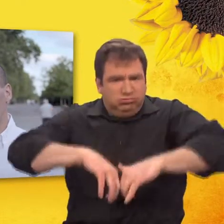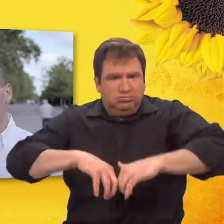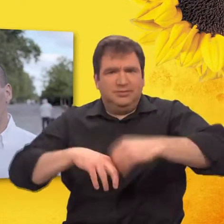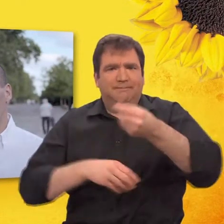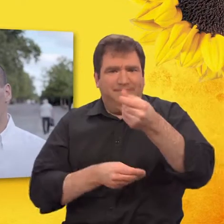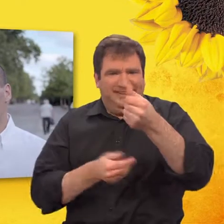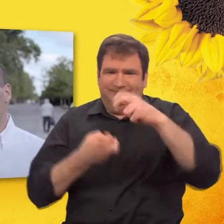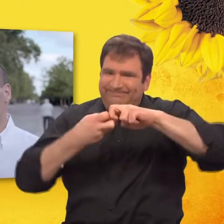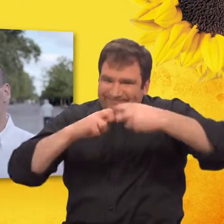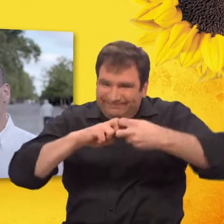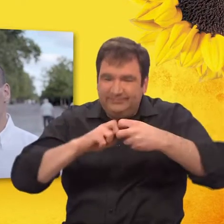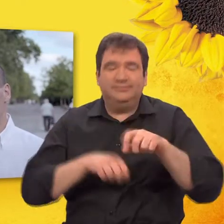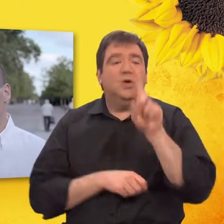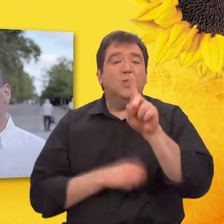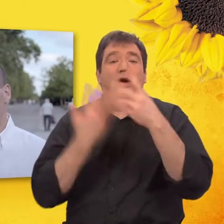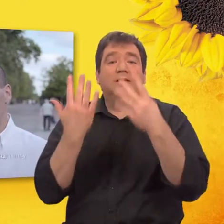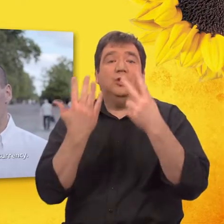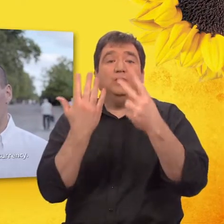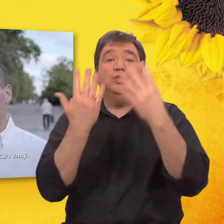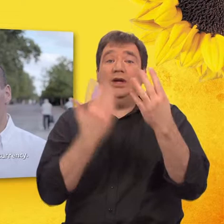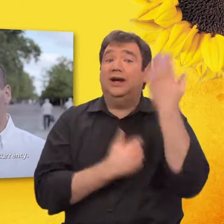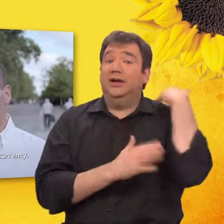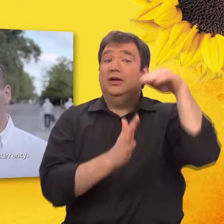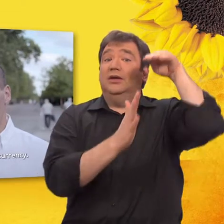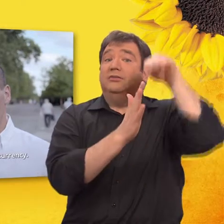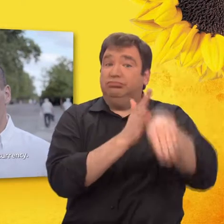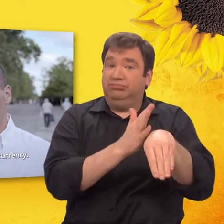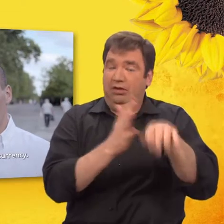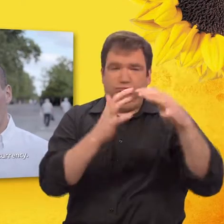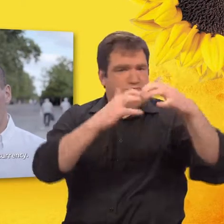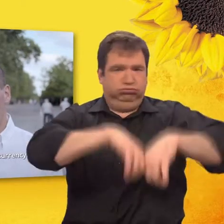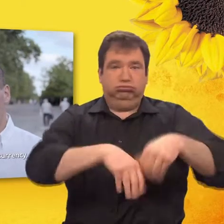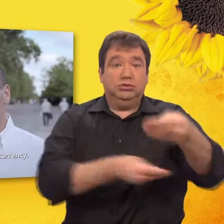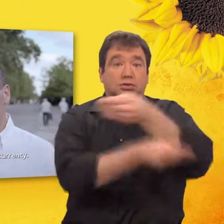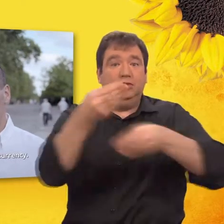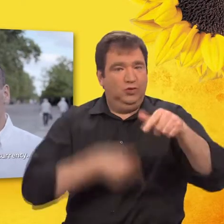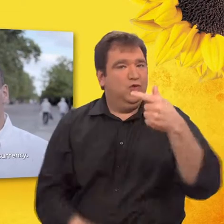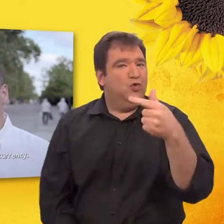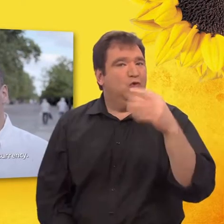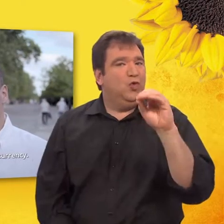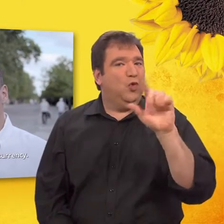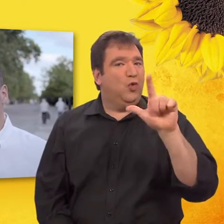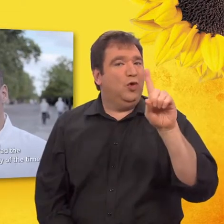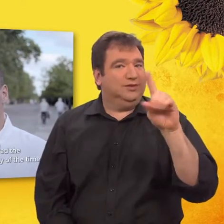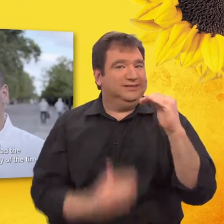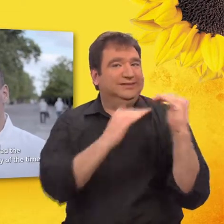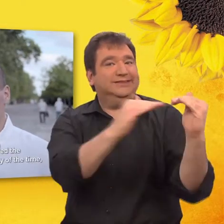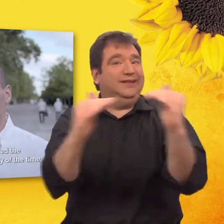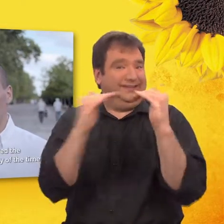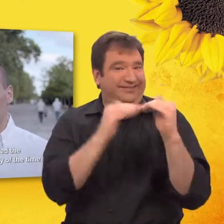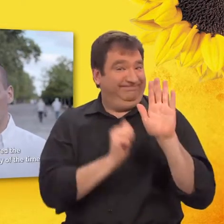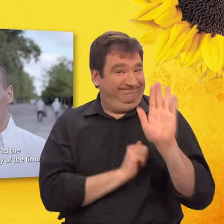οποία οδήγησε στην σταδιακή αποδόμηση του κοινού νομίσματος. Όπως το